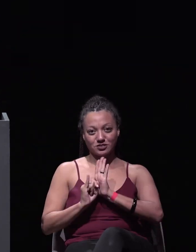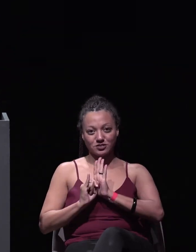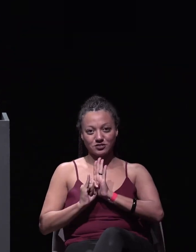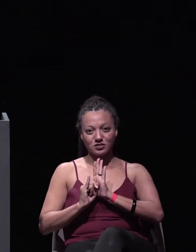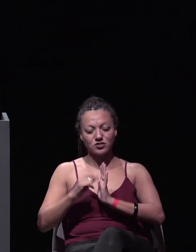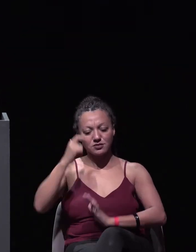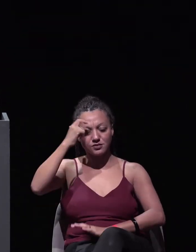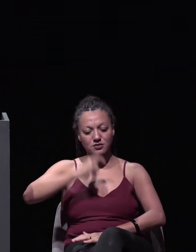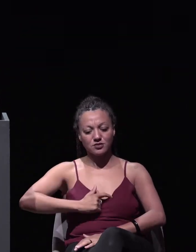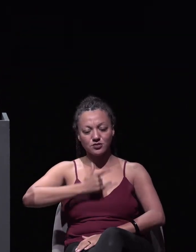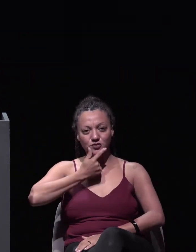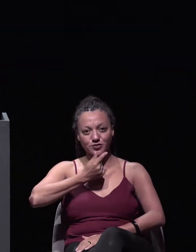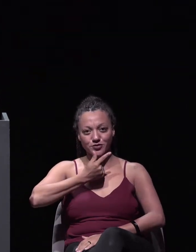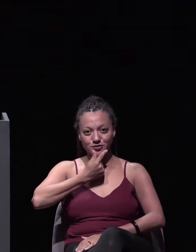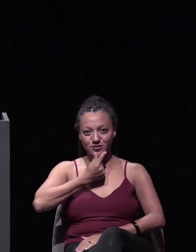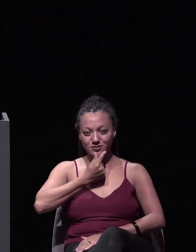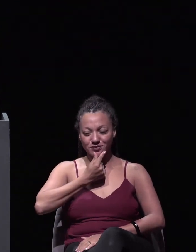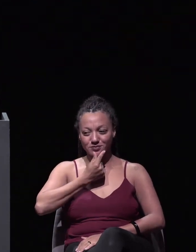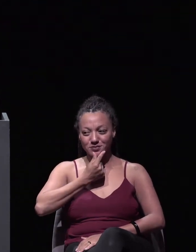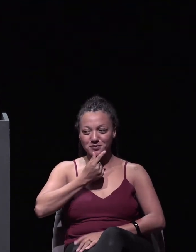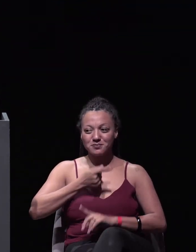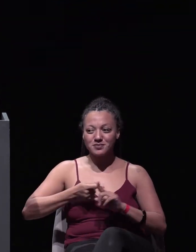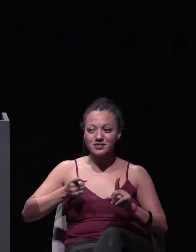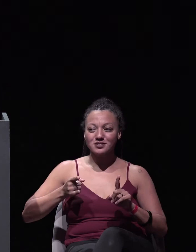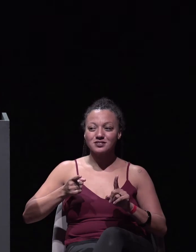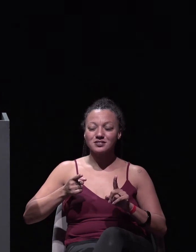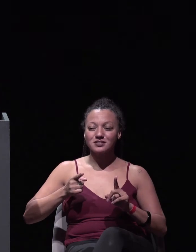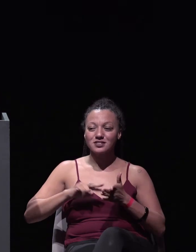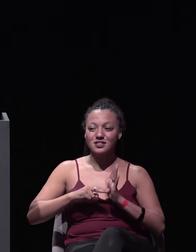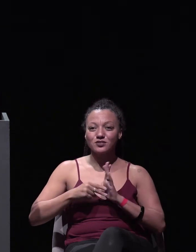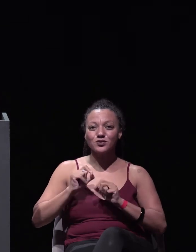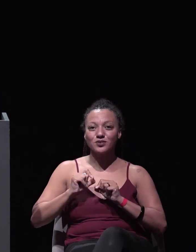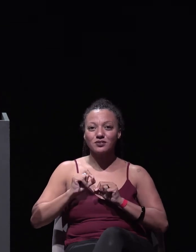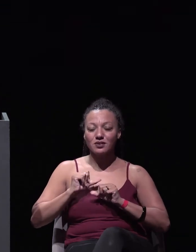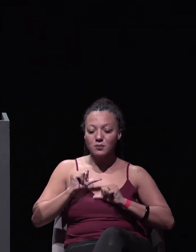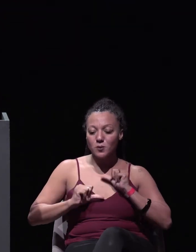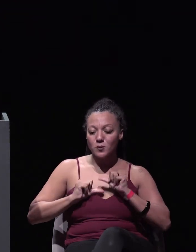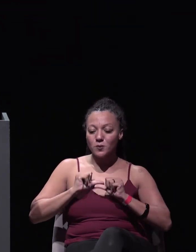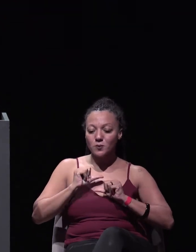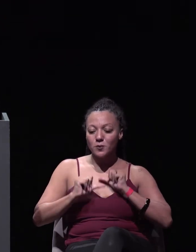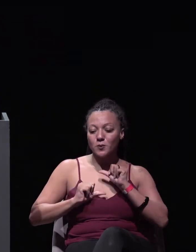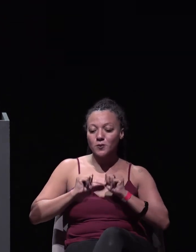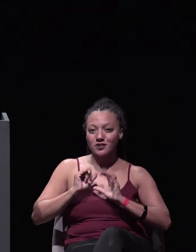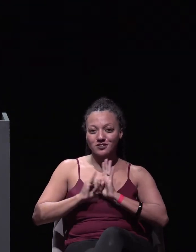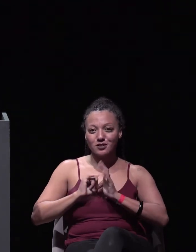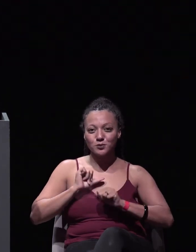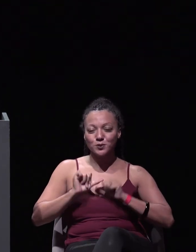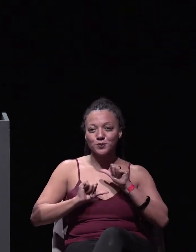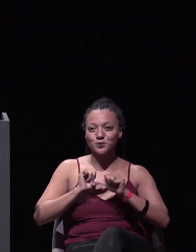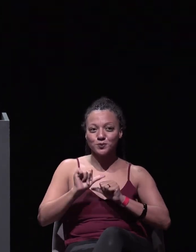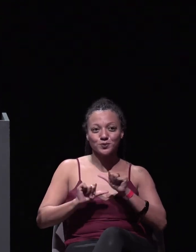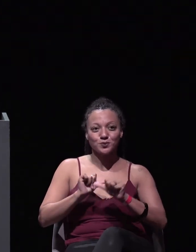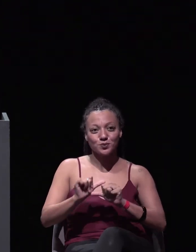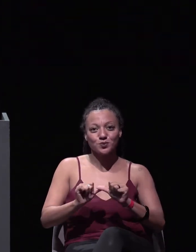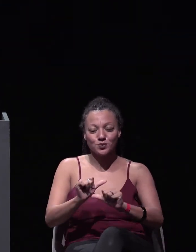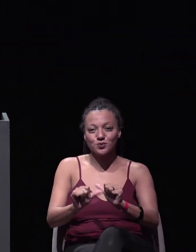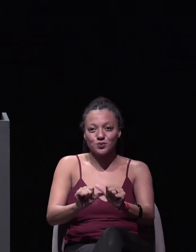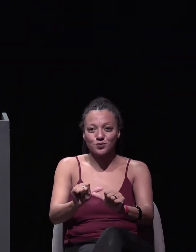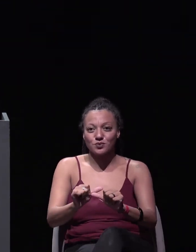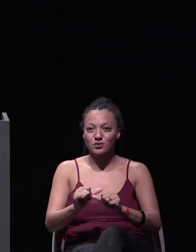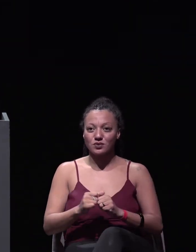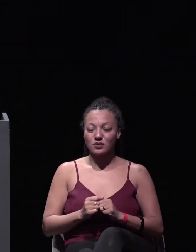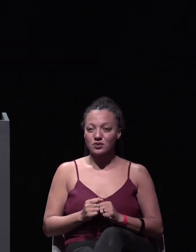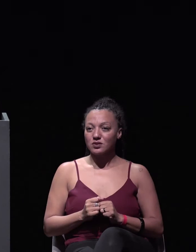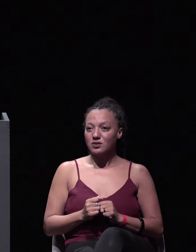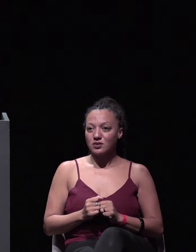afirmativa, eu sou um homem, né? Quer dizer, ele está falando dessa mutabilidade dessas identidades, né? Que não podem e não